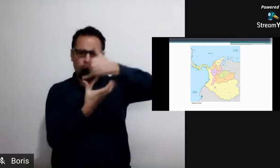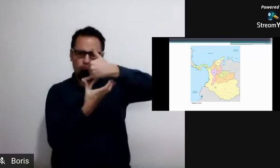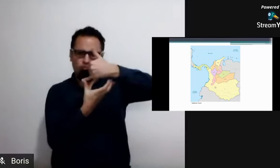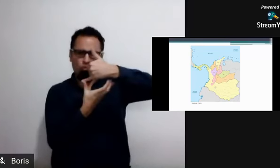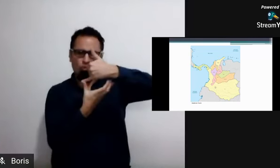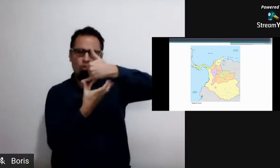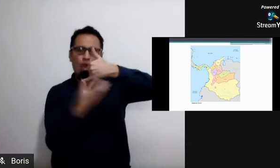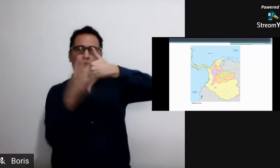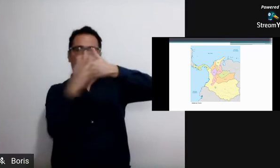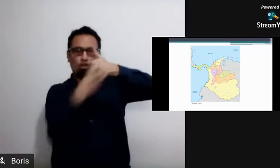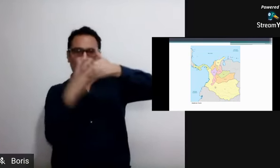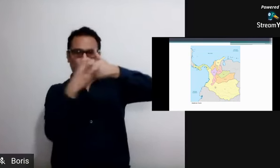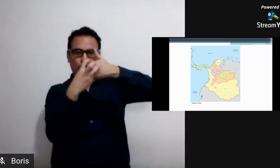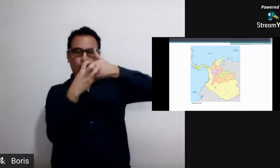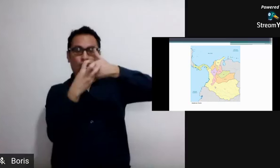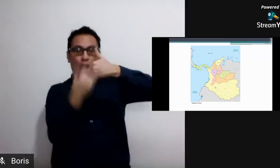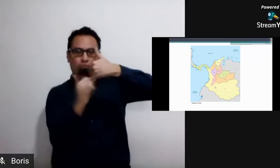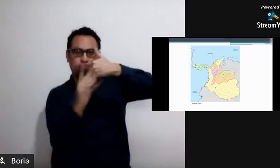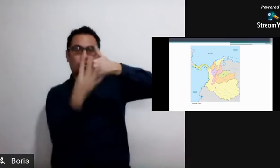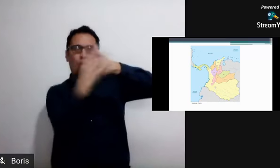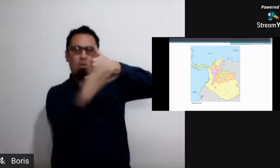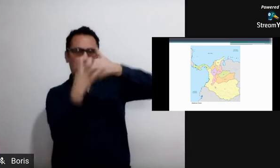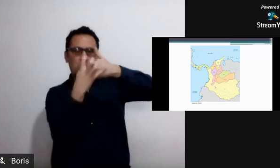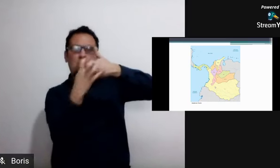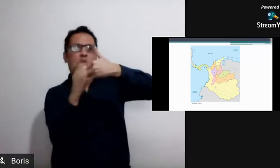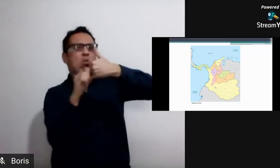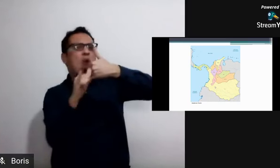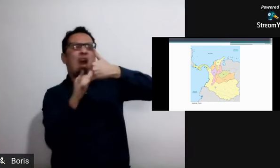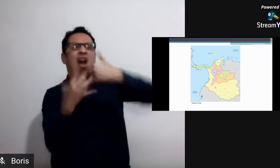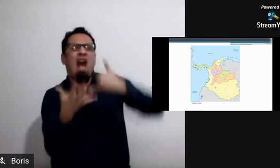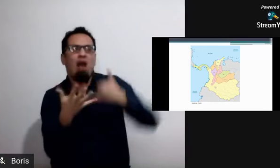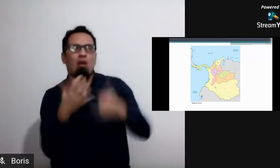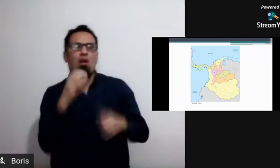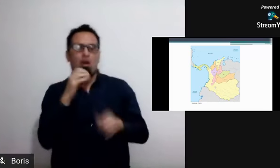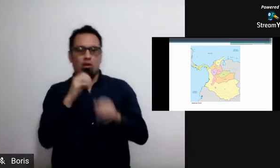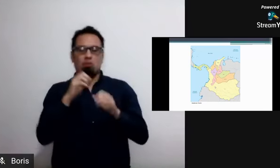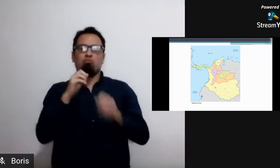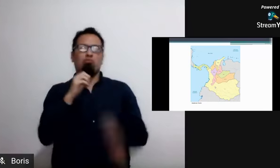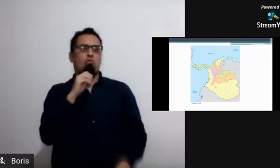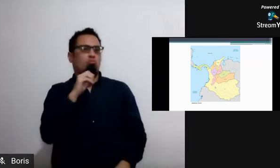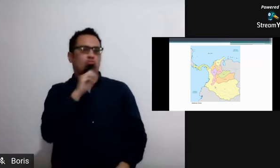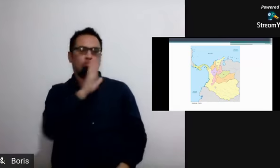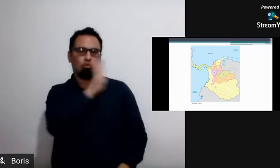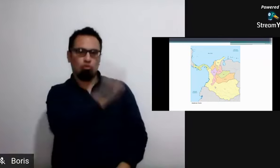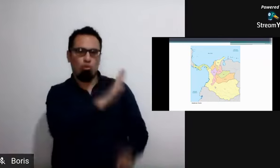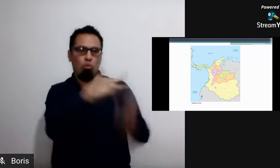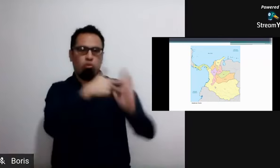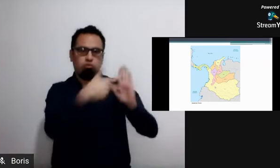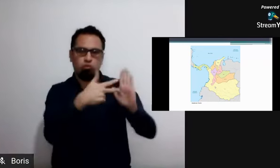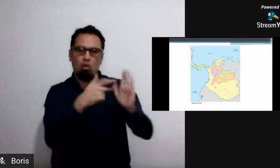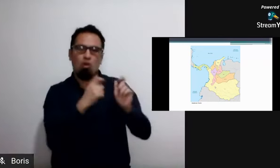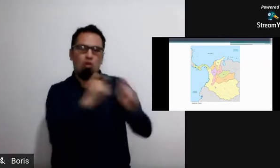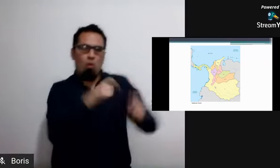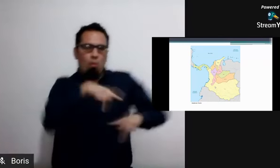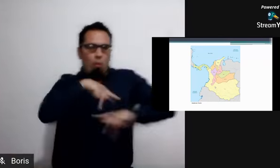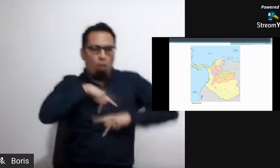cambiando la estructura, si bien el mapa es el mismo, se hace una división política del